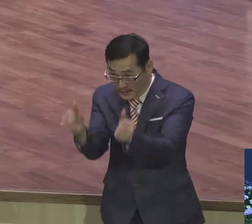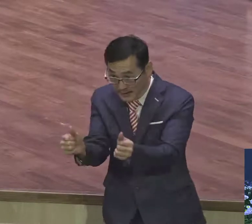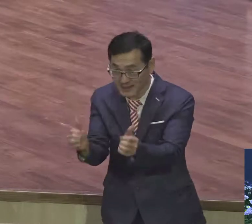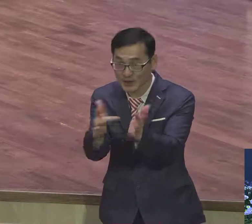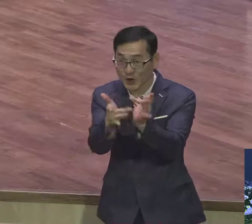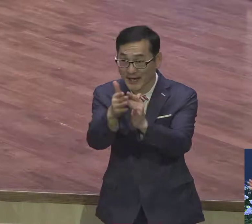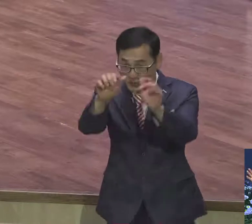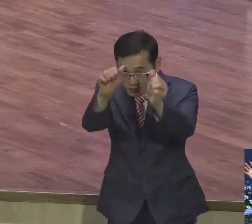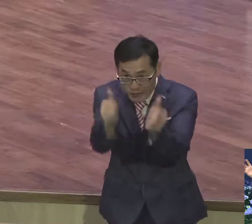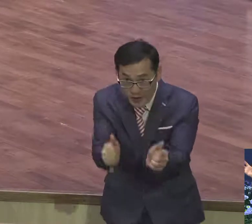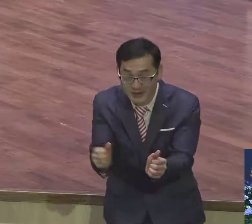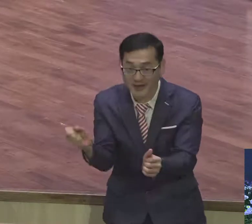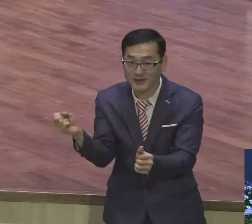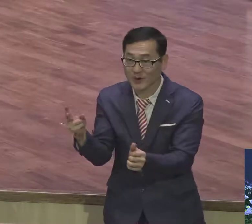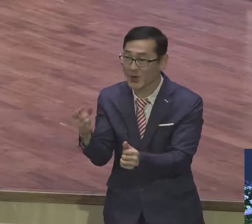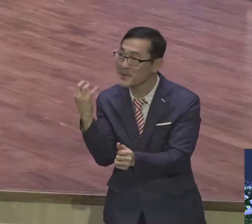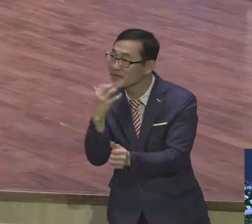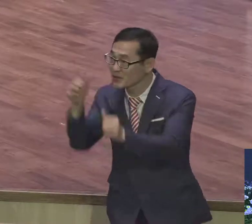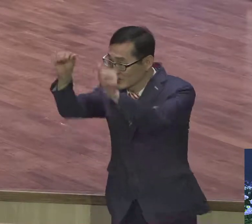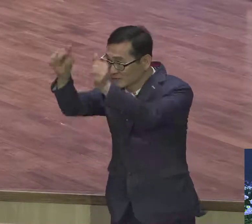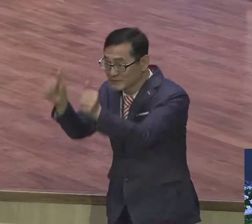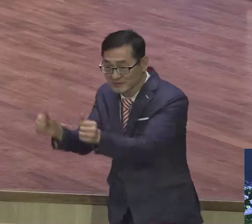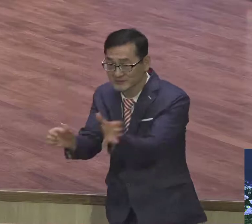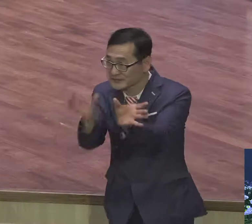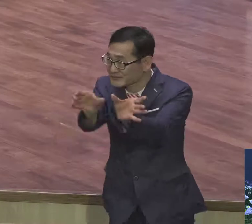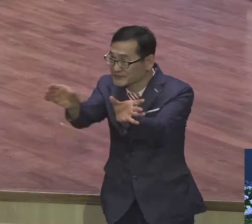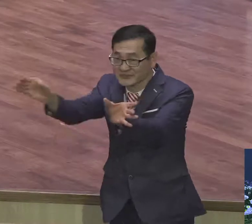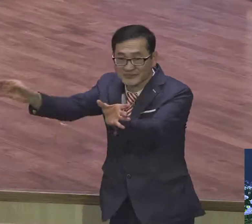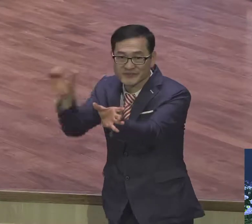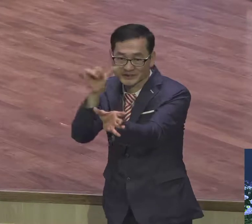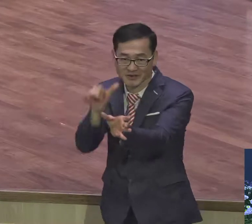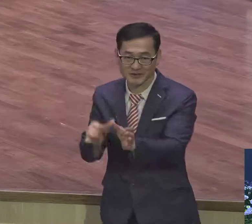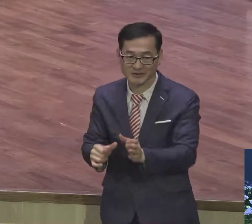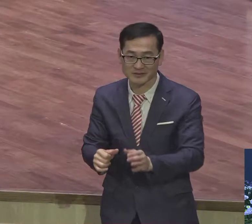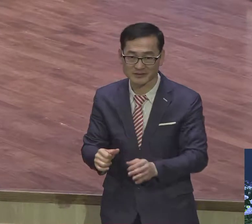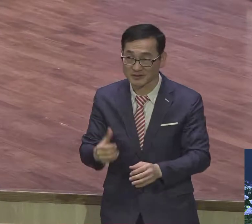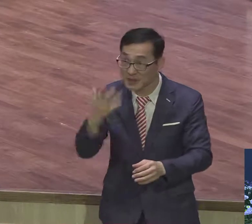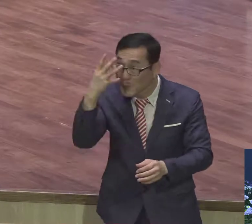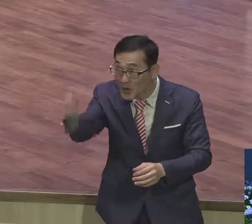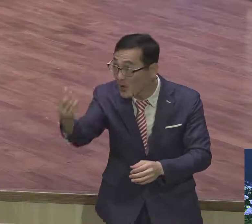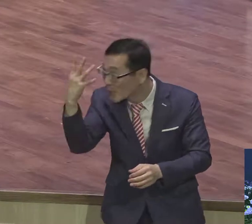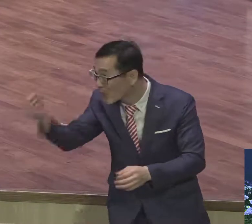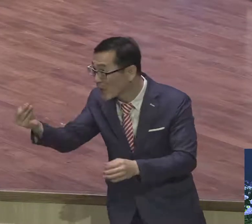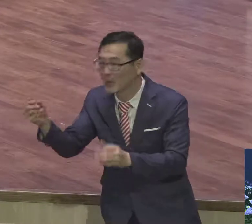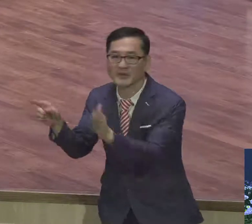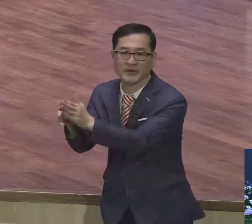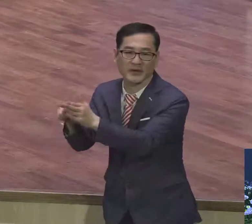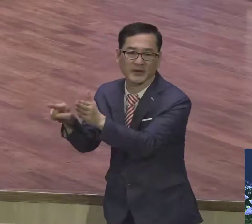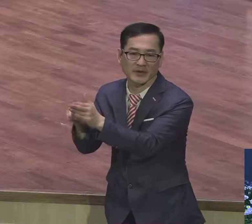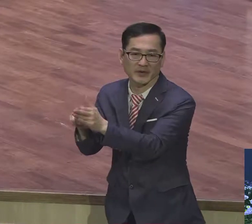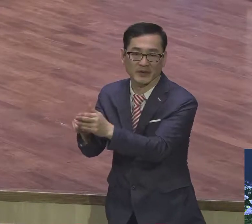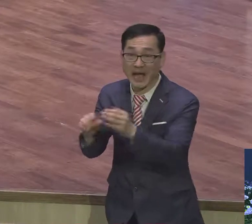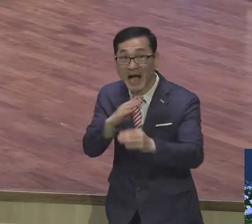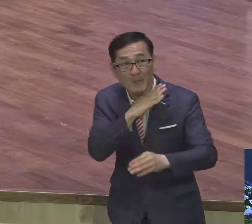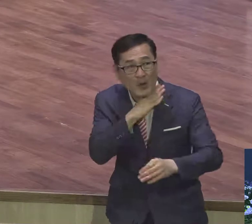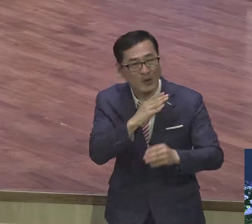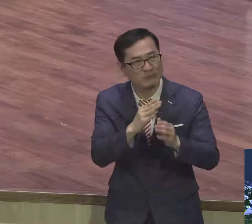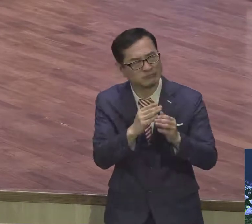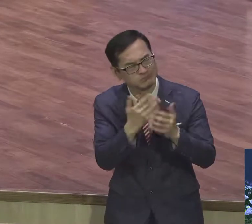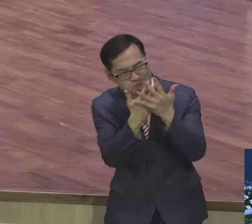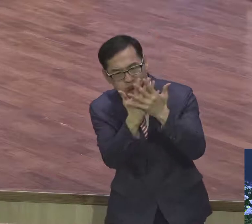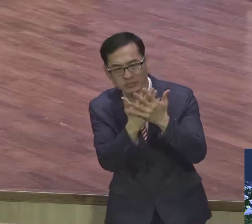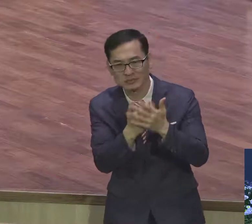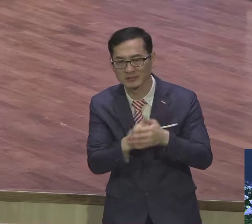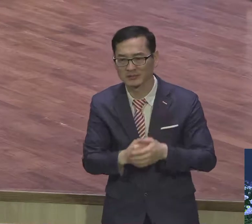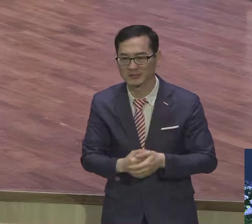성자들 형상 꽉 그래서 뭐가 보여야 돼요 뭐가 있어야 마리아상 뭐 이렇게